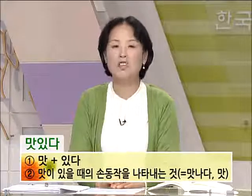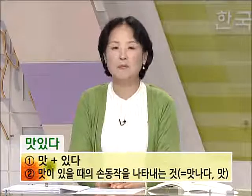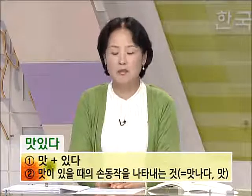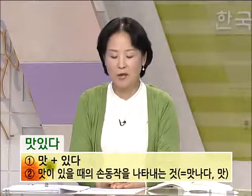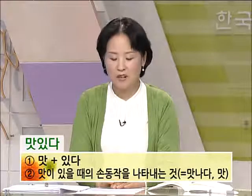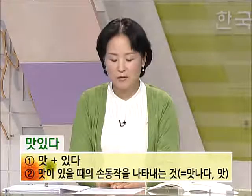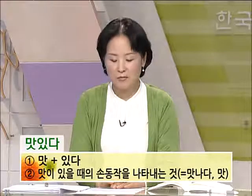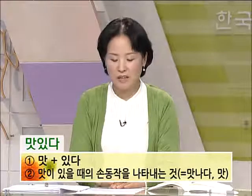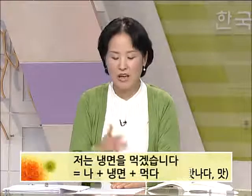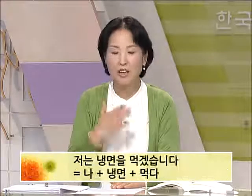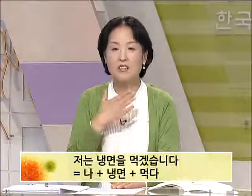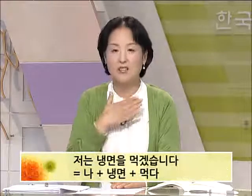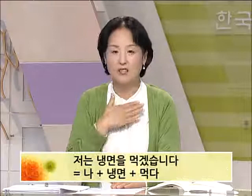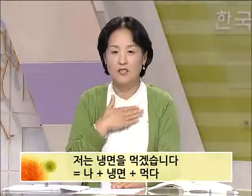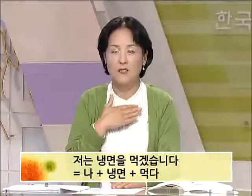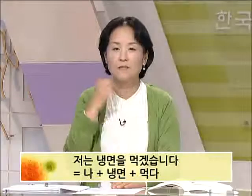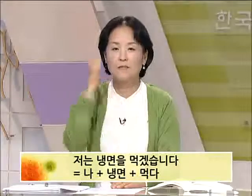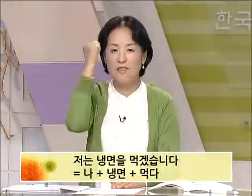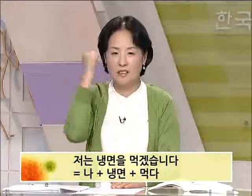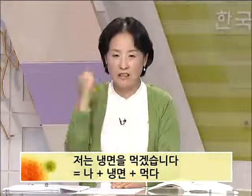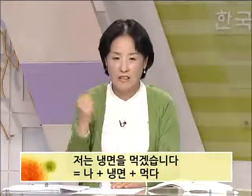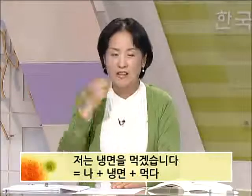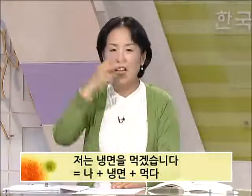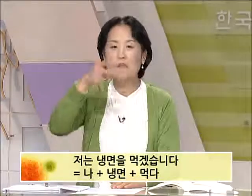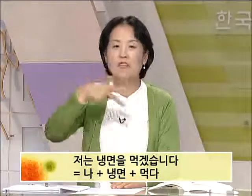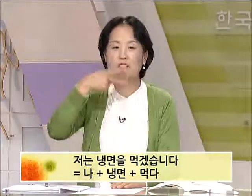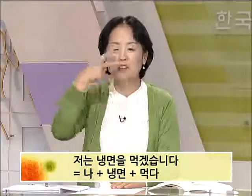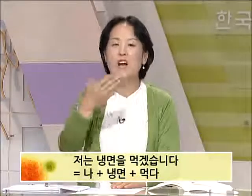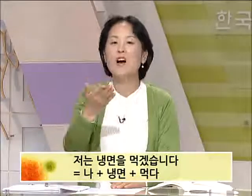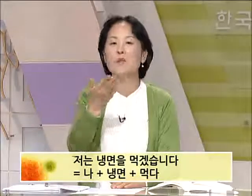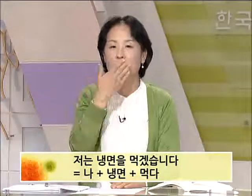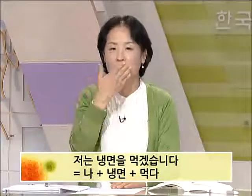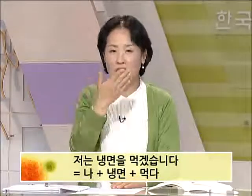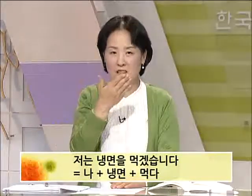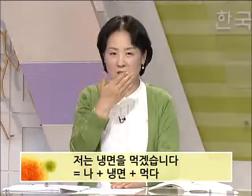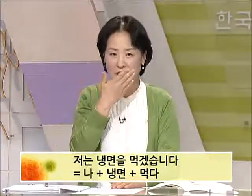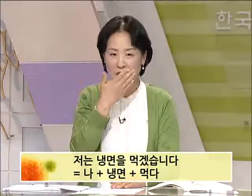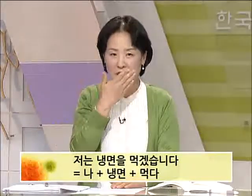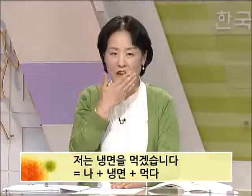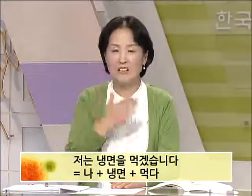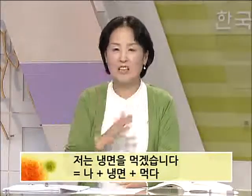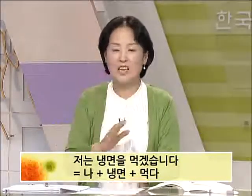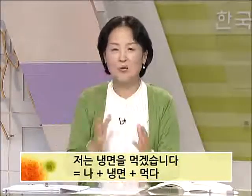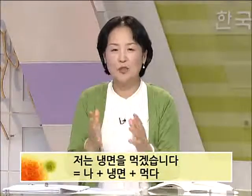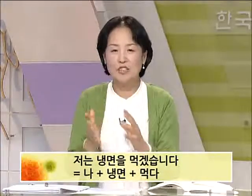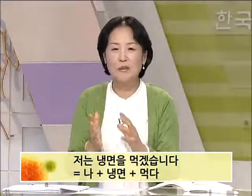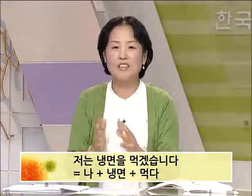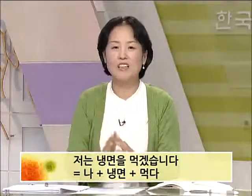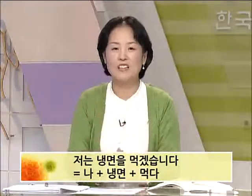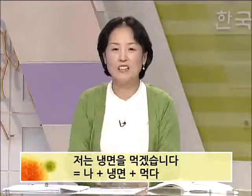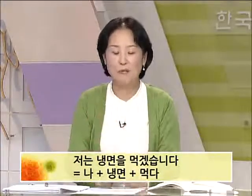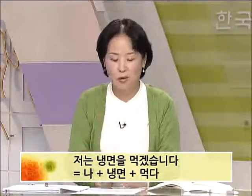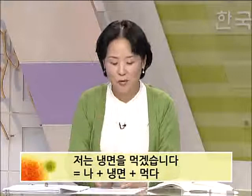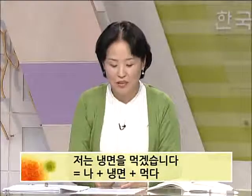냉면을 먹겠습니다. 저는 냉면을 먹겠습니다. 자, 다소 길지만 자 이어서 한번